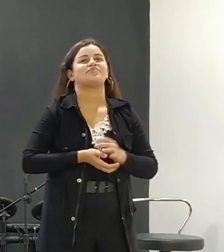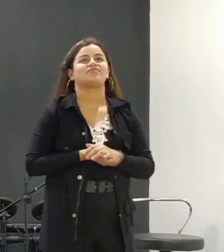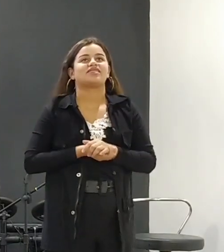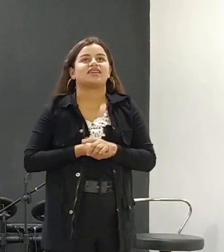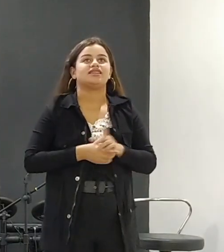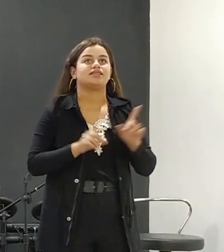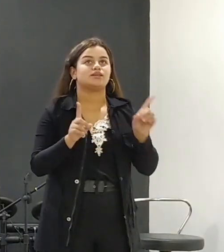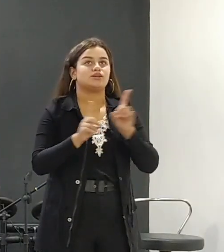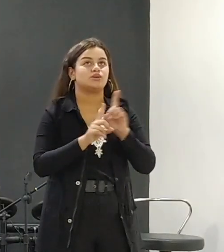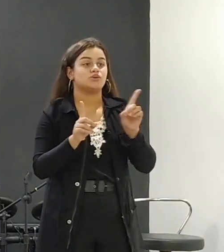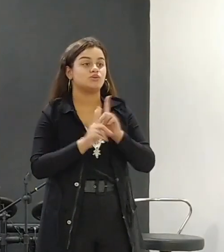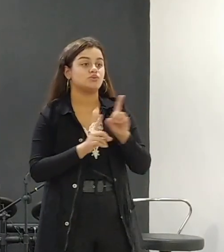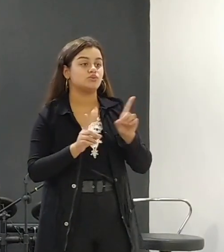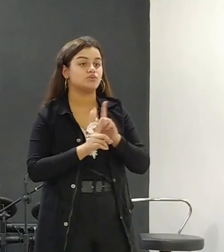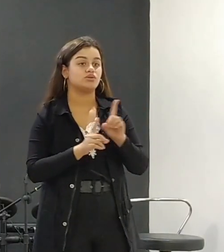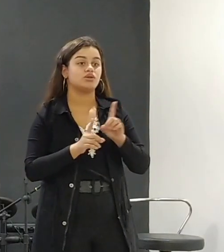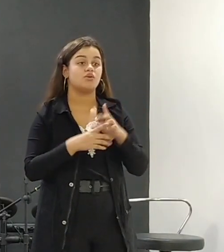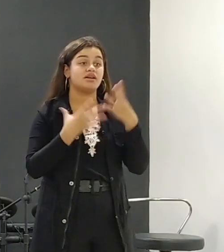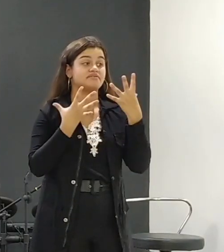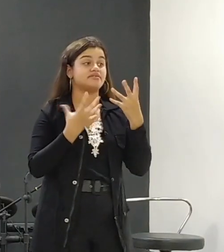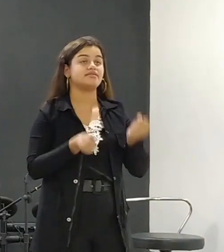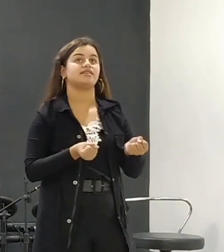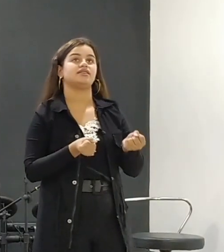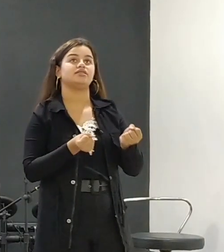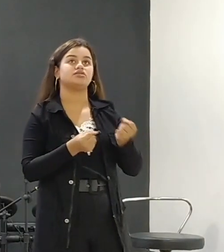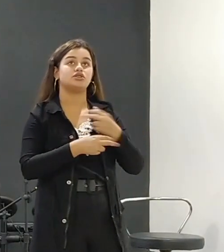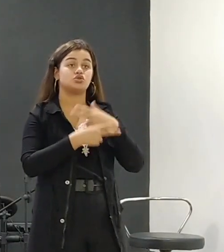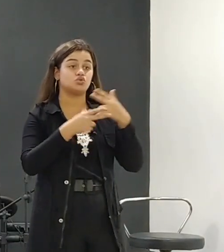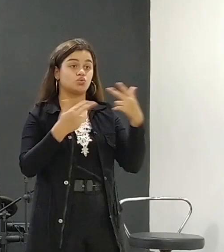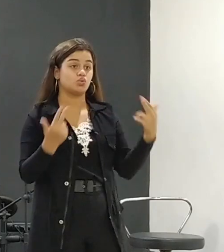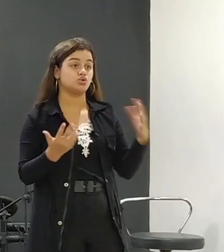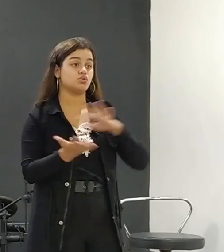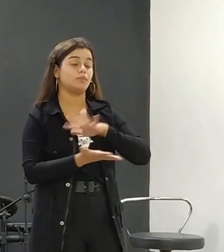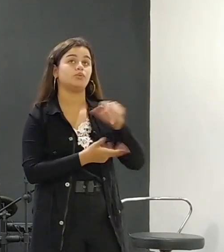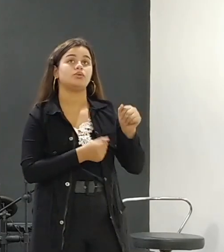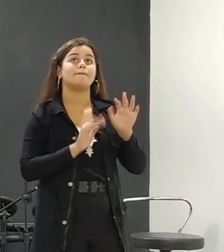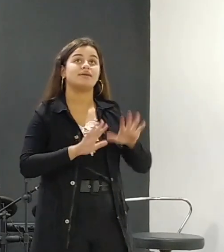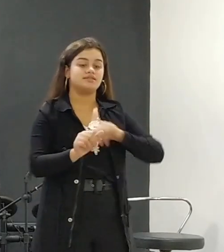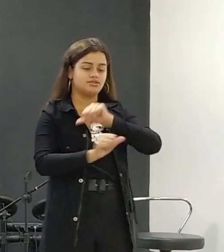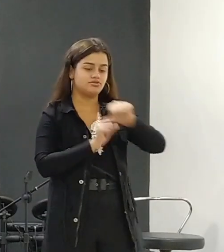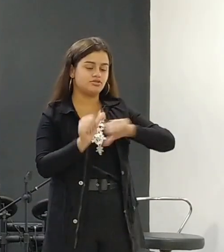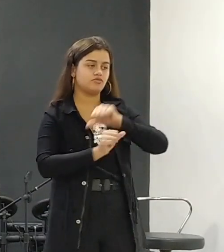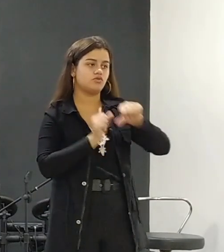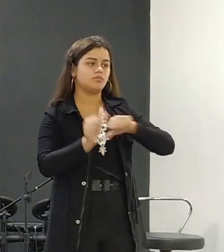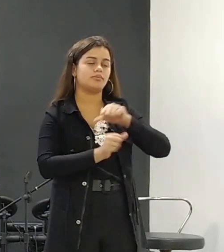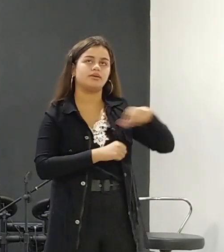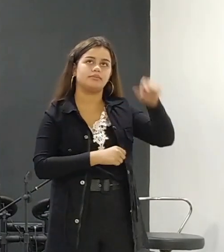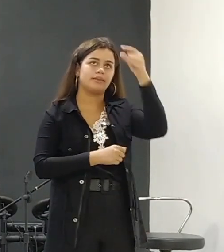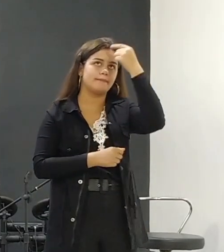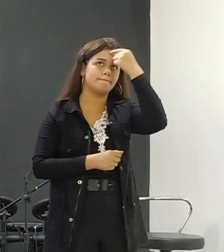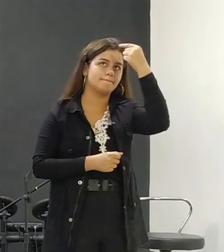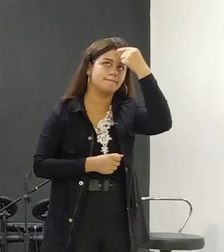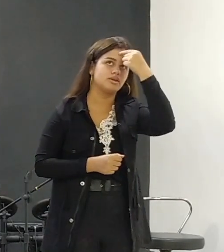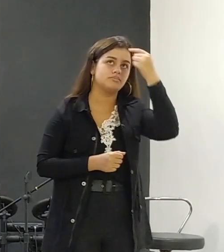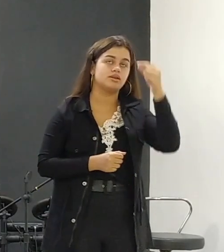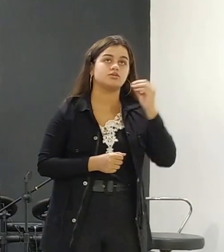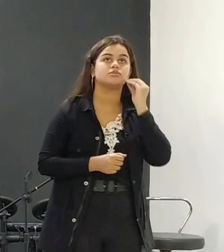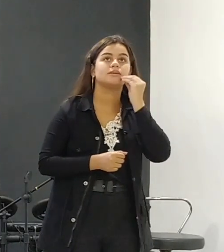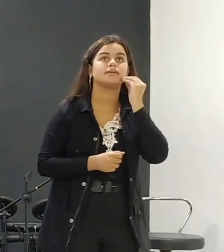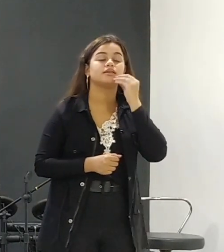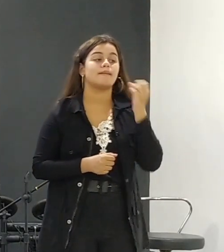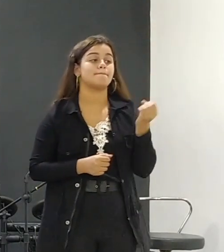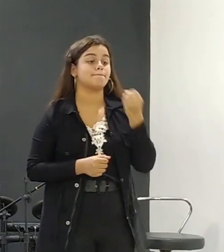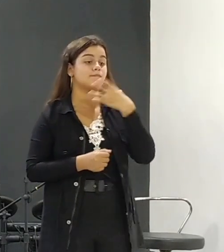Não sede conformados com esse mundo, mas sede transformados pela renovação do vosso entendimento, para que experimenteis qual seja